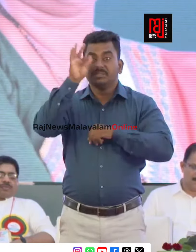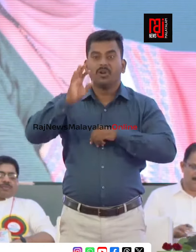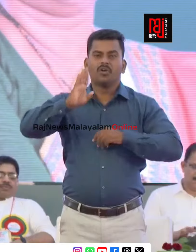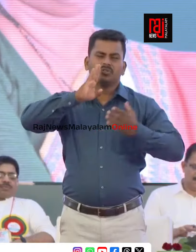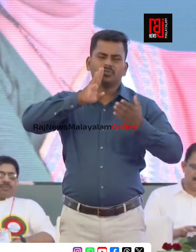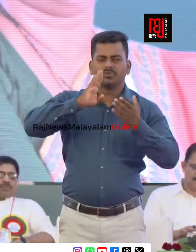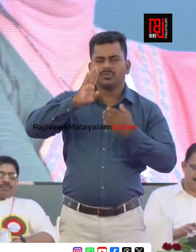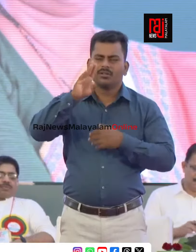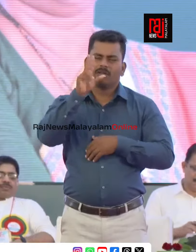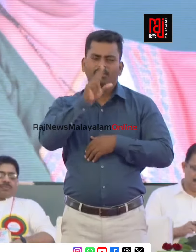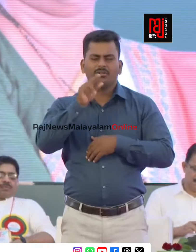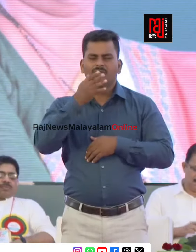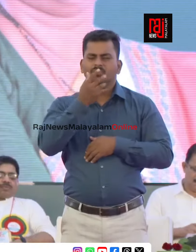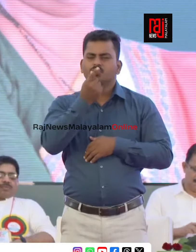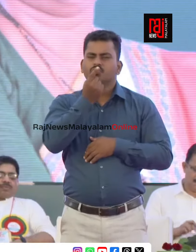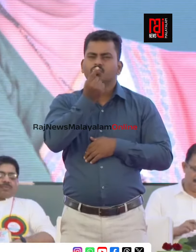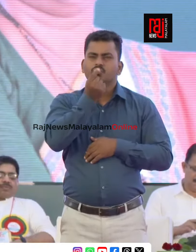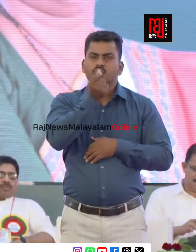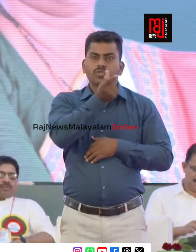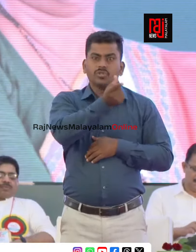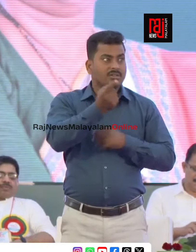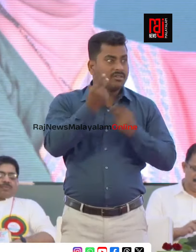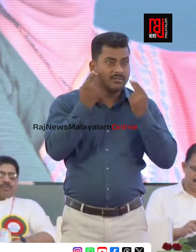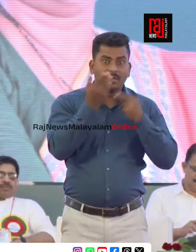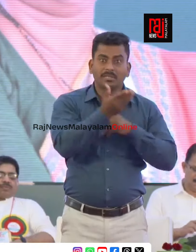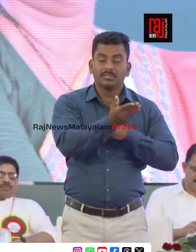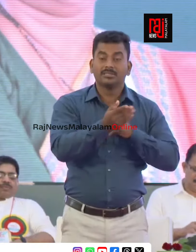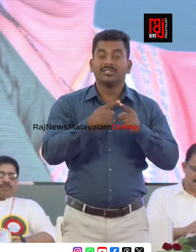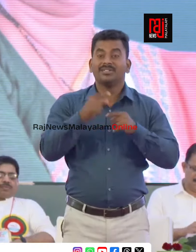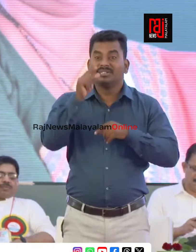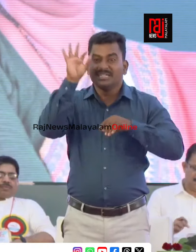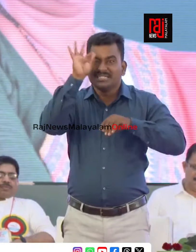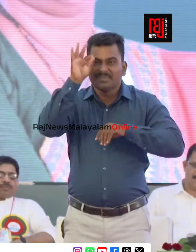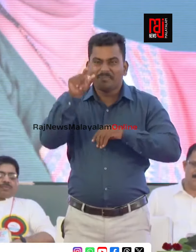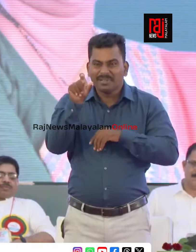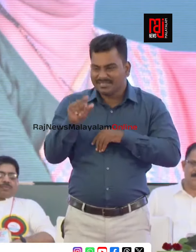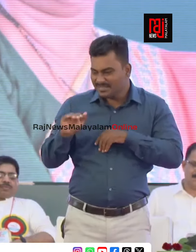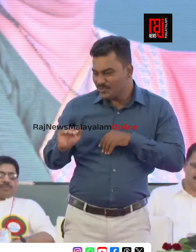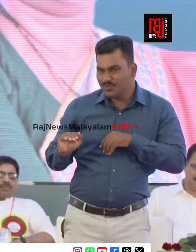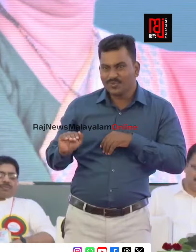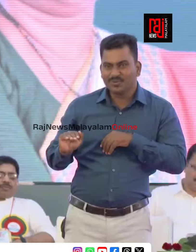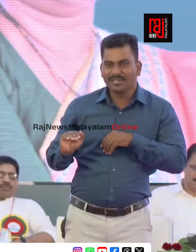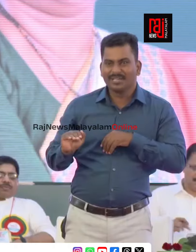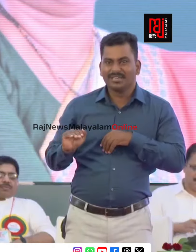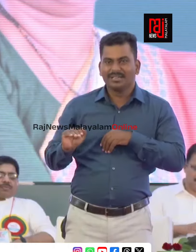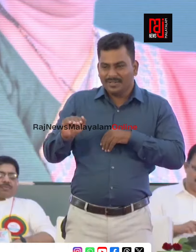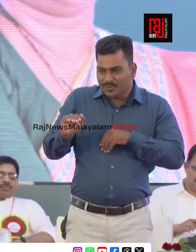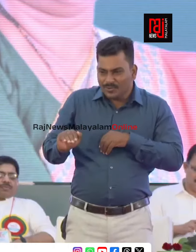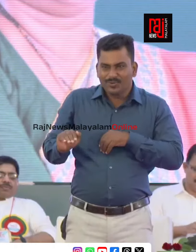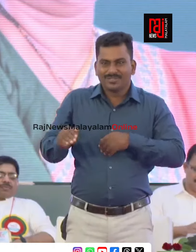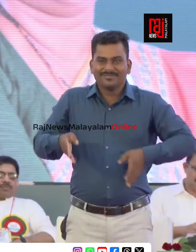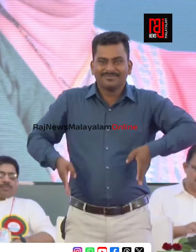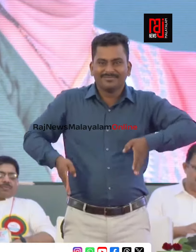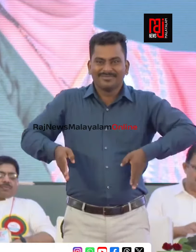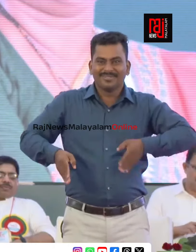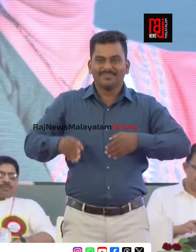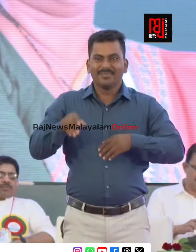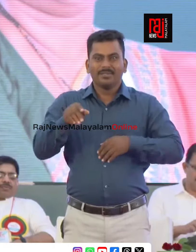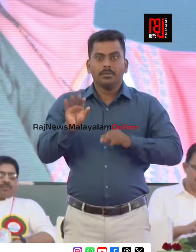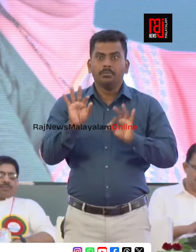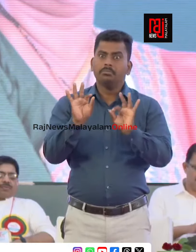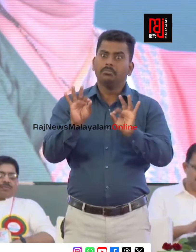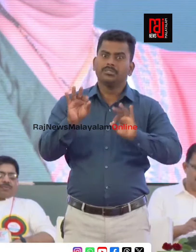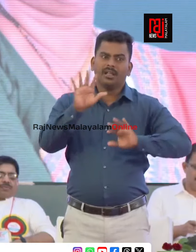ഉദാഹരണം നമ്മുടെ ഇടയിൽ തന്നെയുണ്ട്. ഇവരുടെ ആകെ ജീവിതത്തിൽ